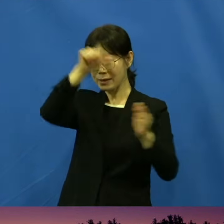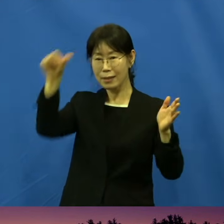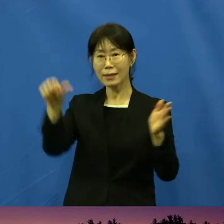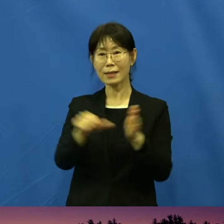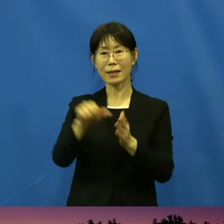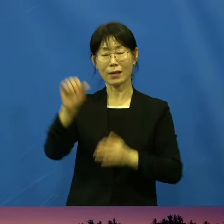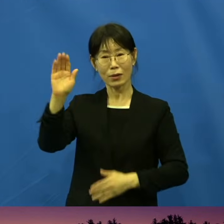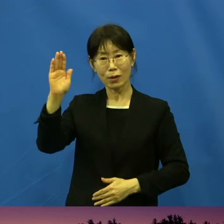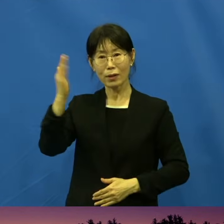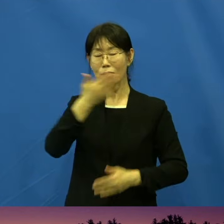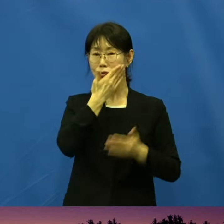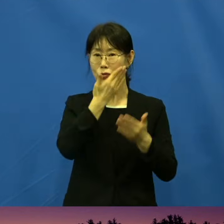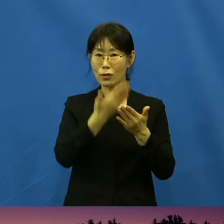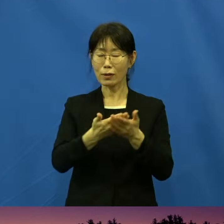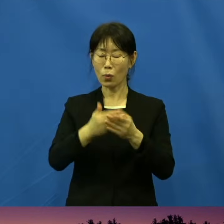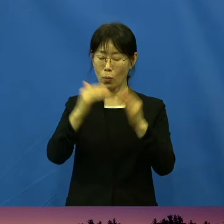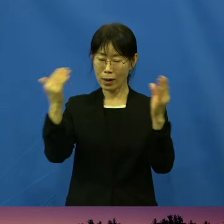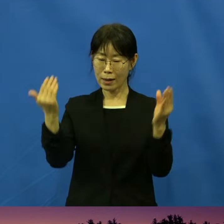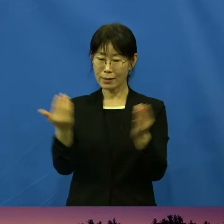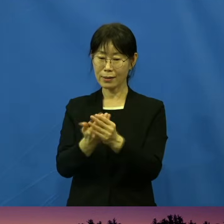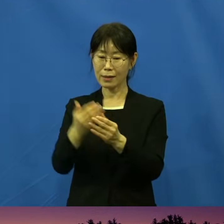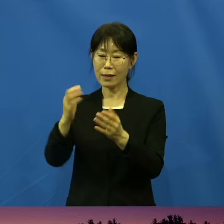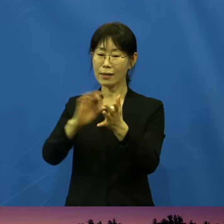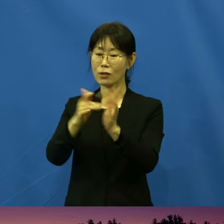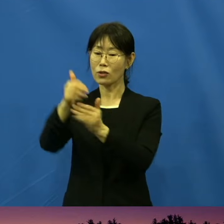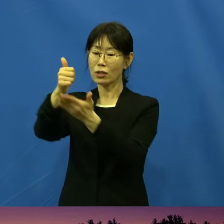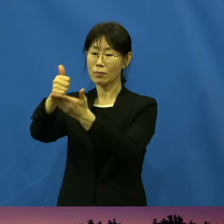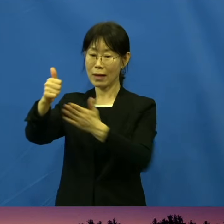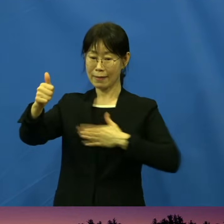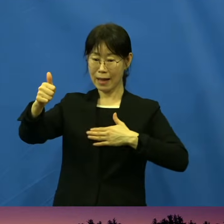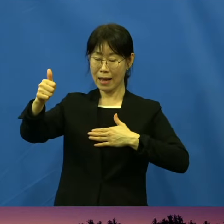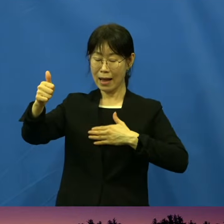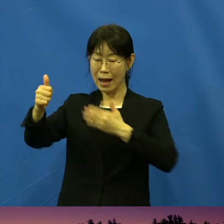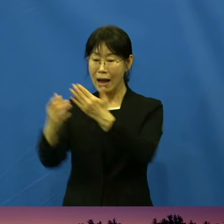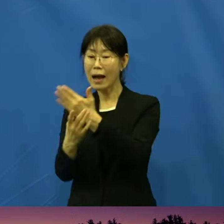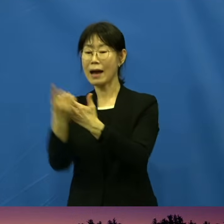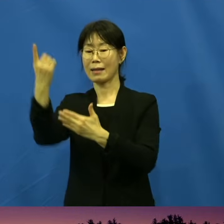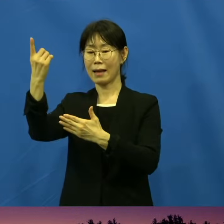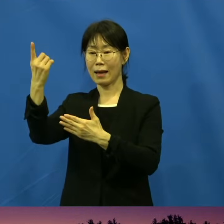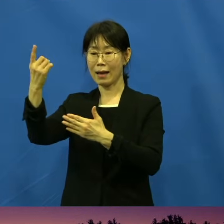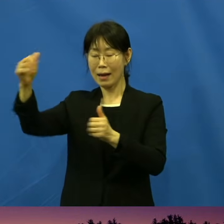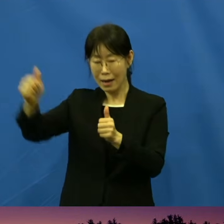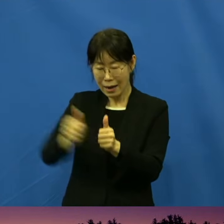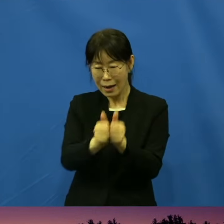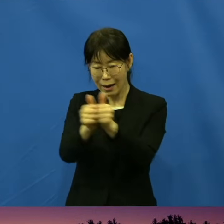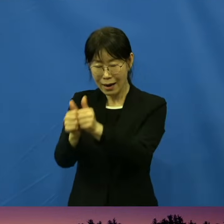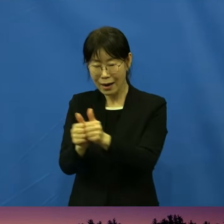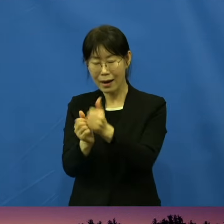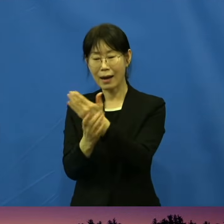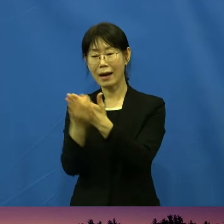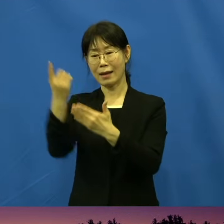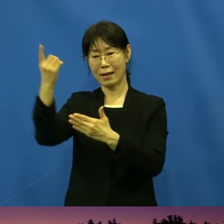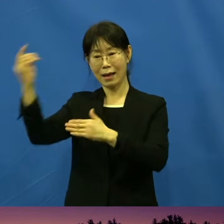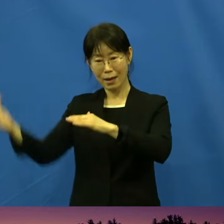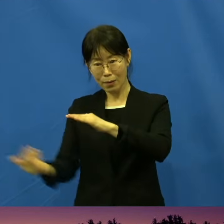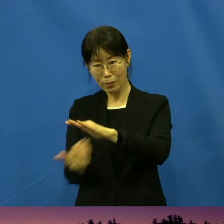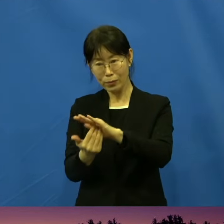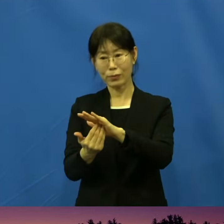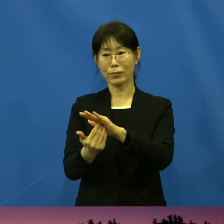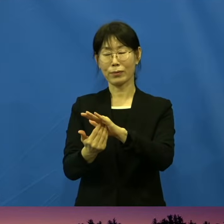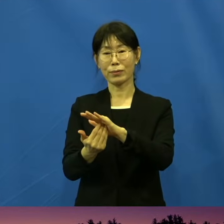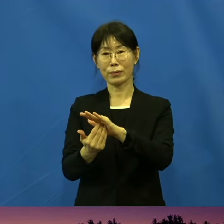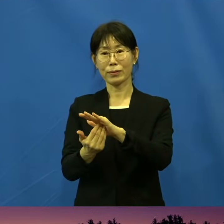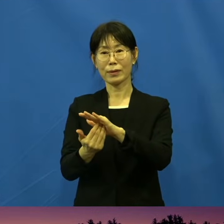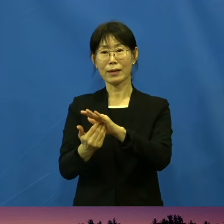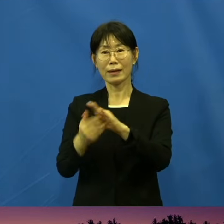그래서 온전히 하나가 된 거예요. 그 새로운 자아로 그리스도 중심으로 살아갈 때 내 삶은 언제나